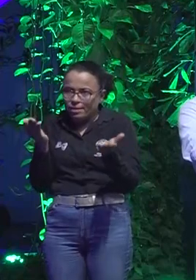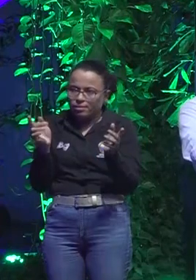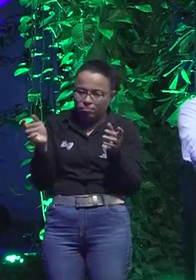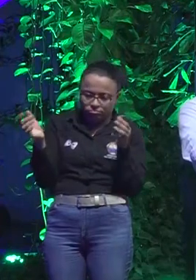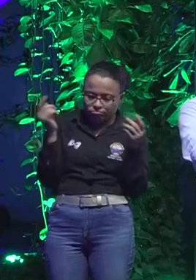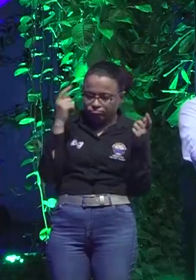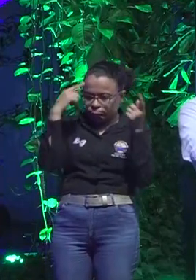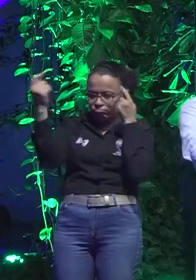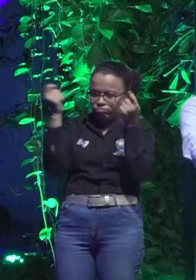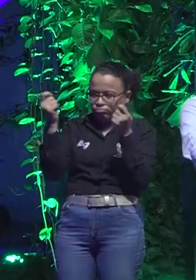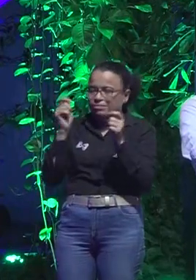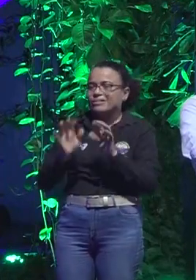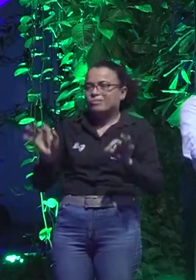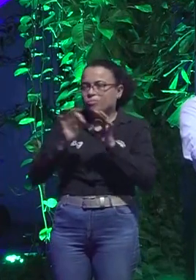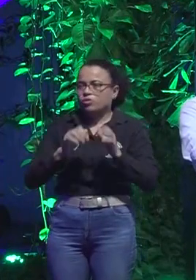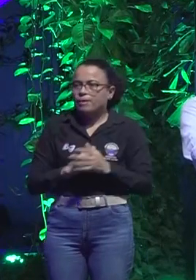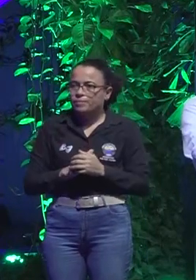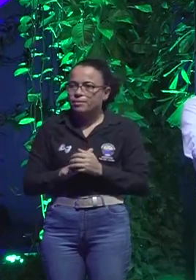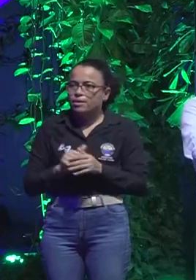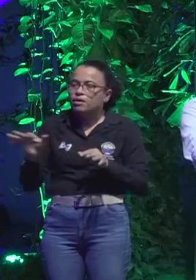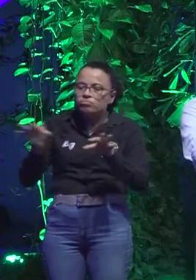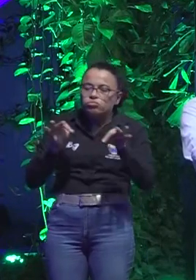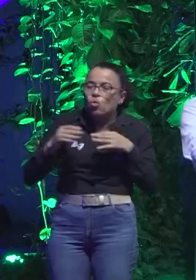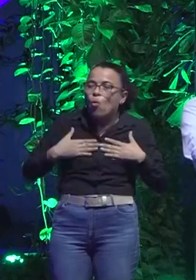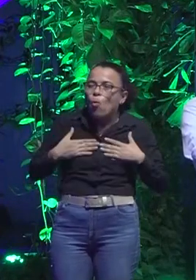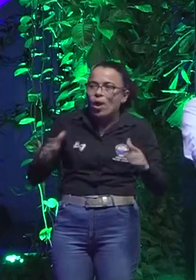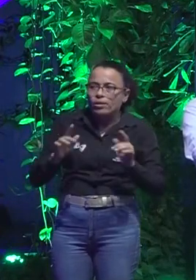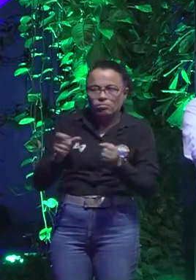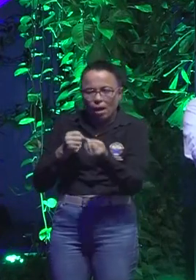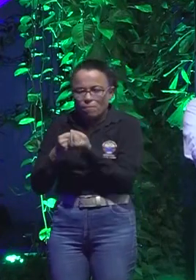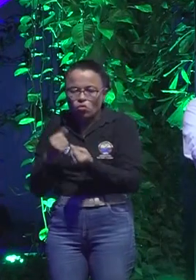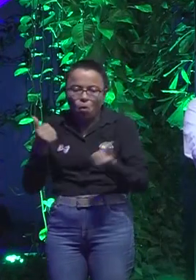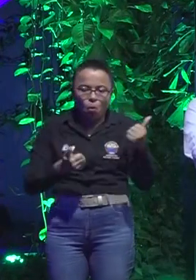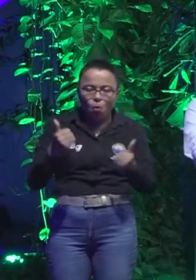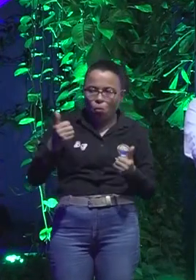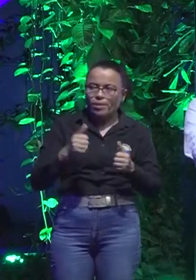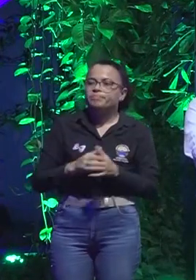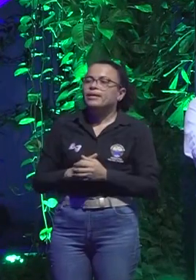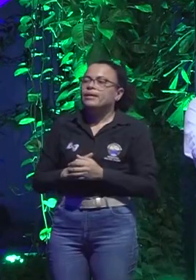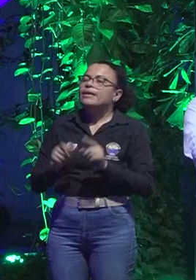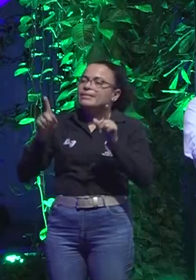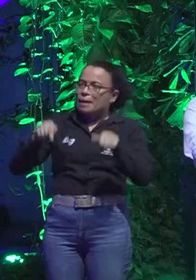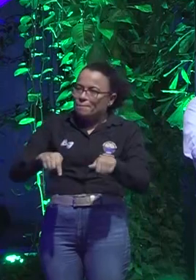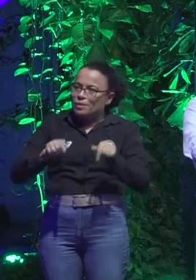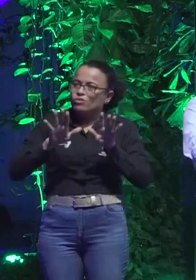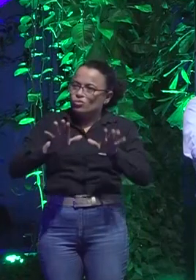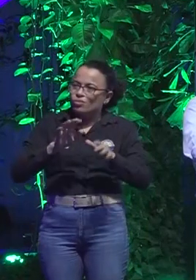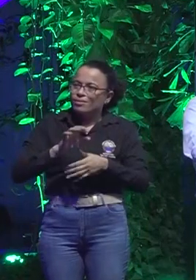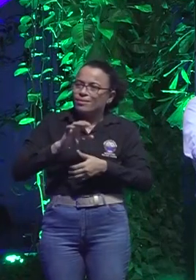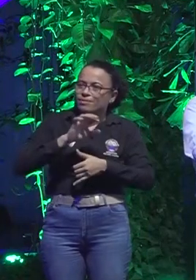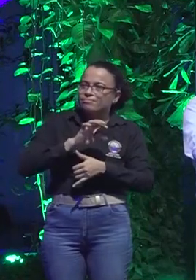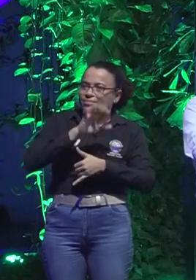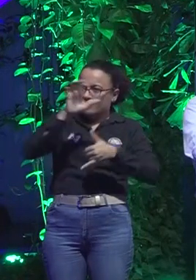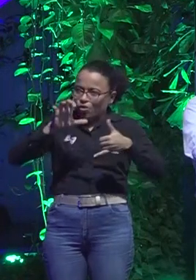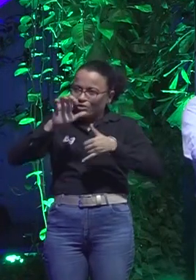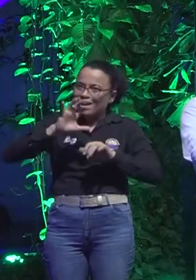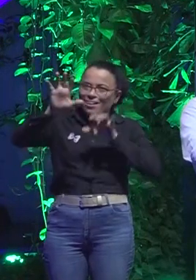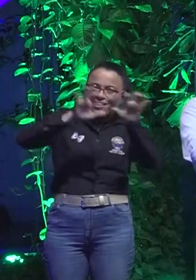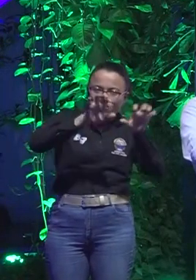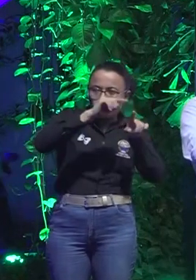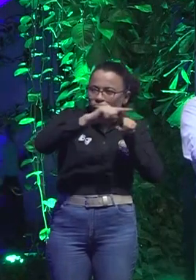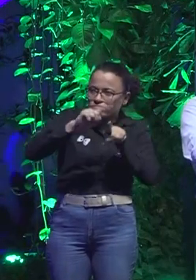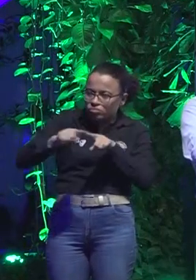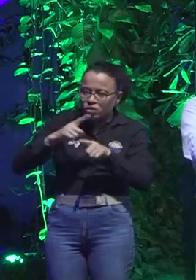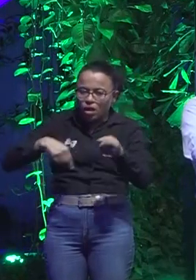universidad cuidadosamente alinea su oferta educativa con las necesidades de la región. Vamos a empezar el programa de ingeniería marino-costera,